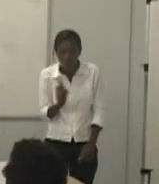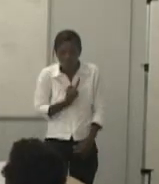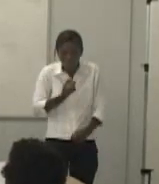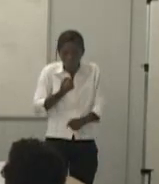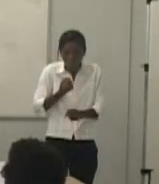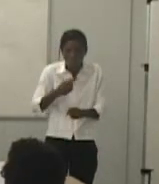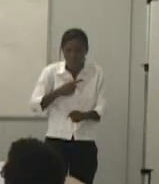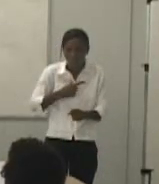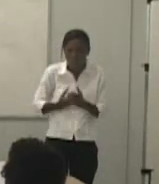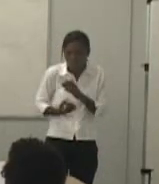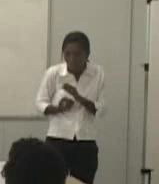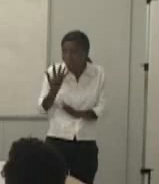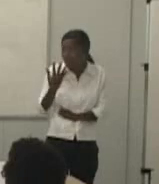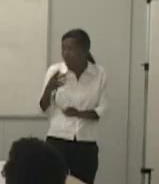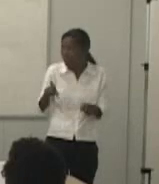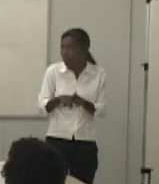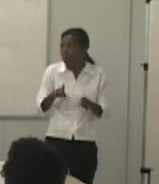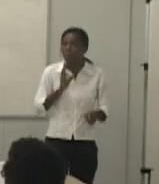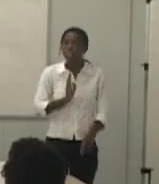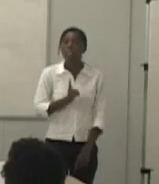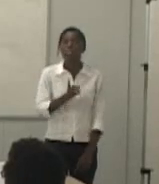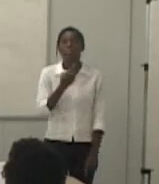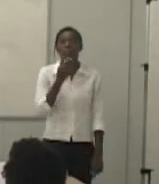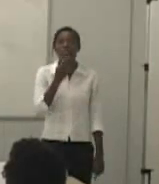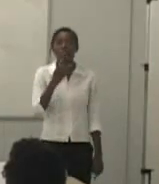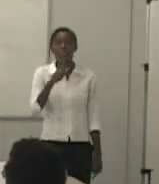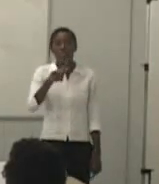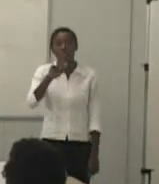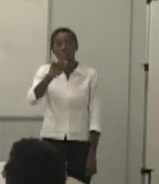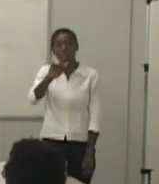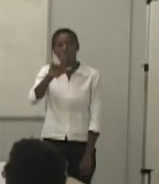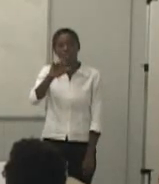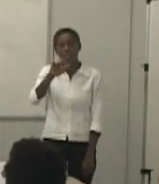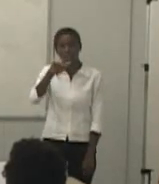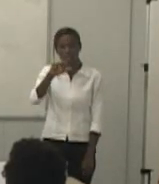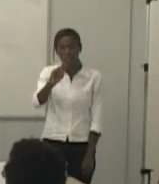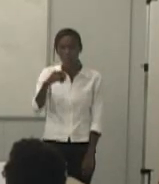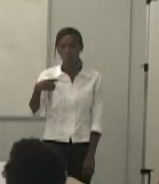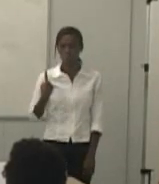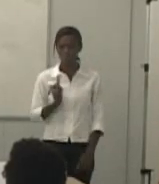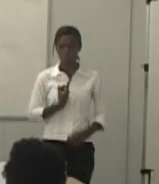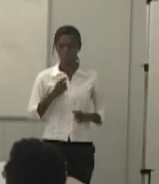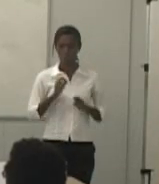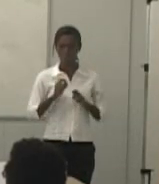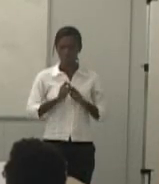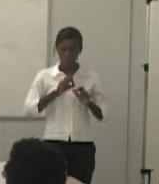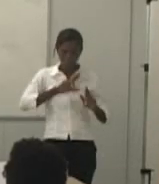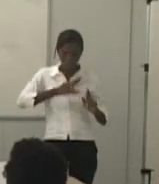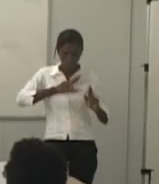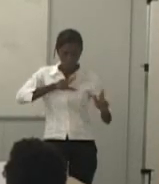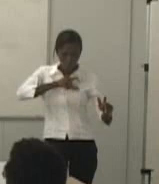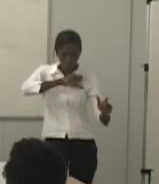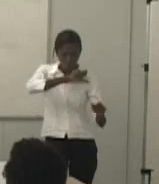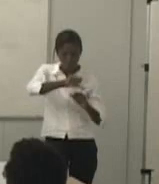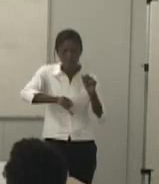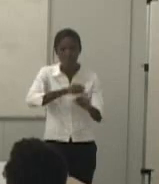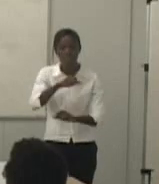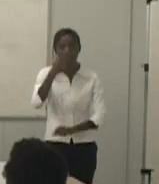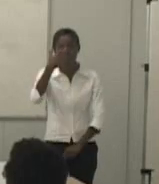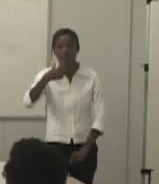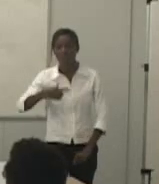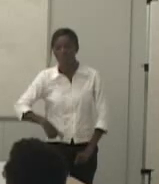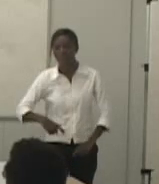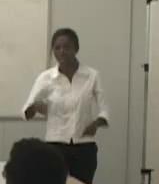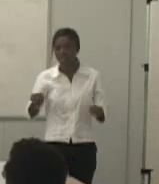repetindo a frase do Galeano que eu gosto muito somos o que fazemos para transformar o que os somos e a gente vai transformar essa região